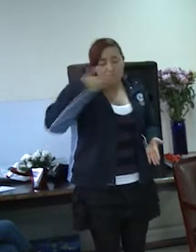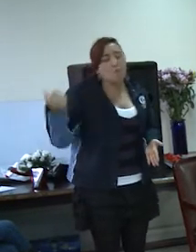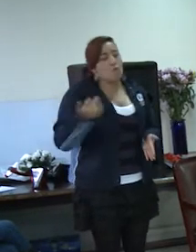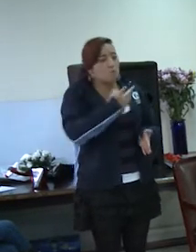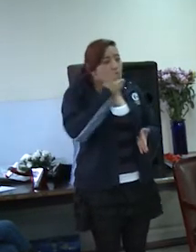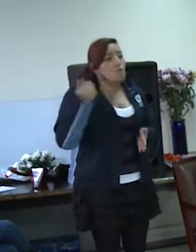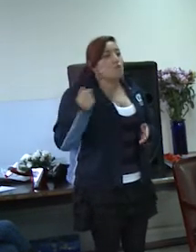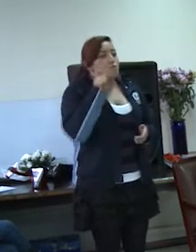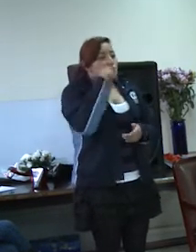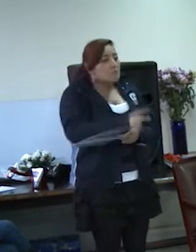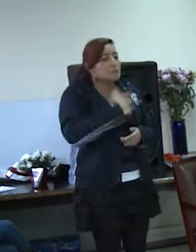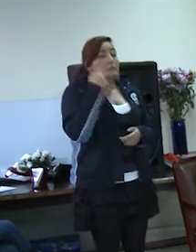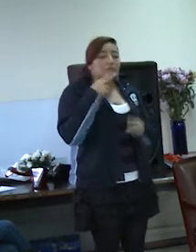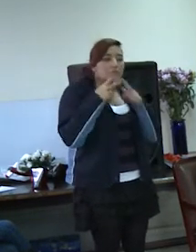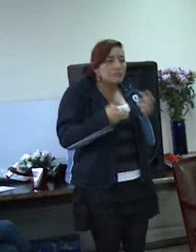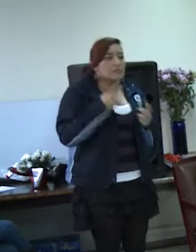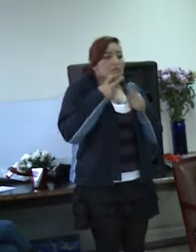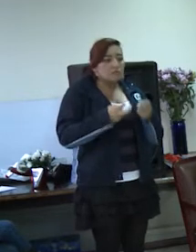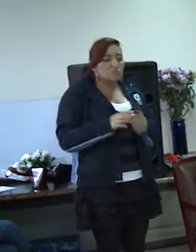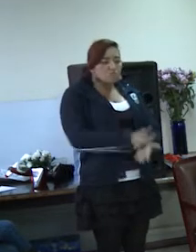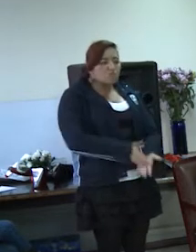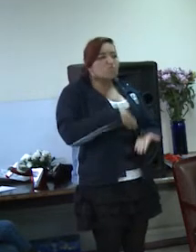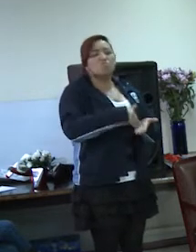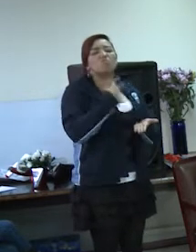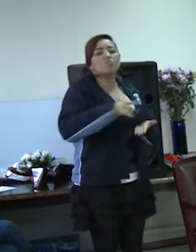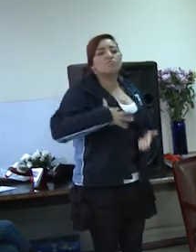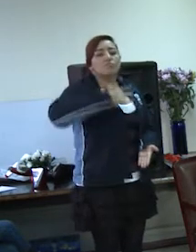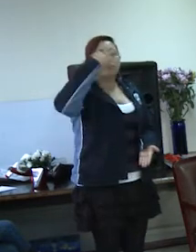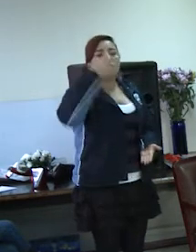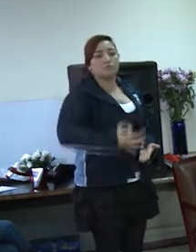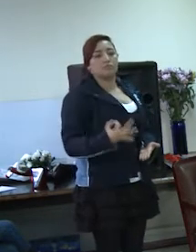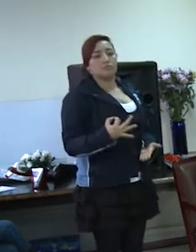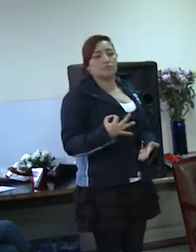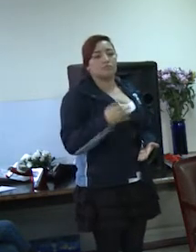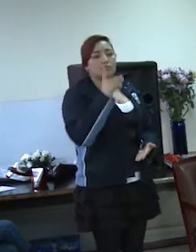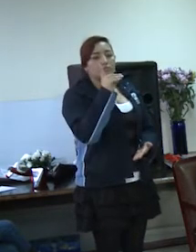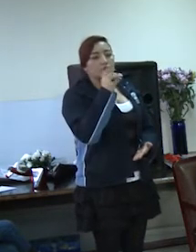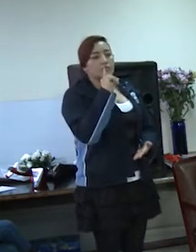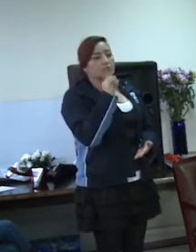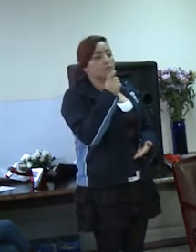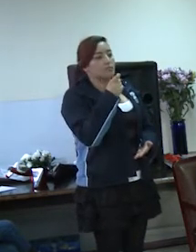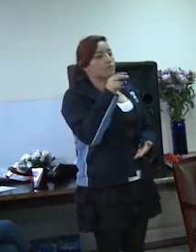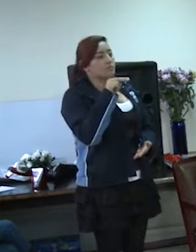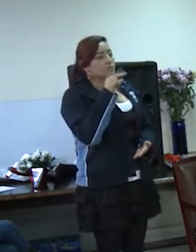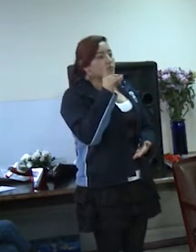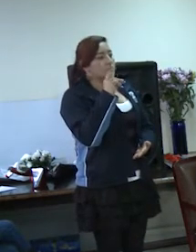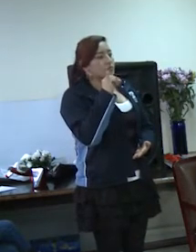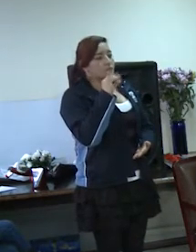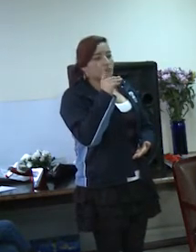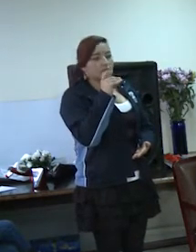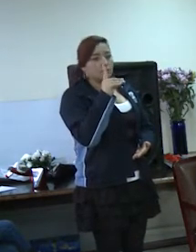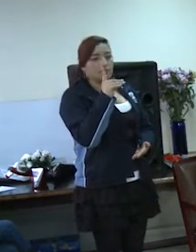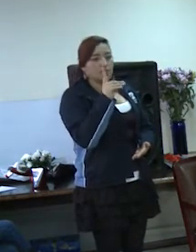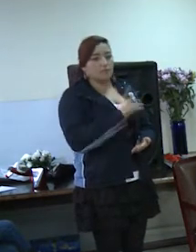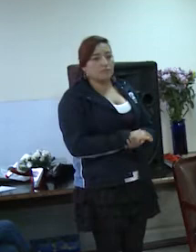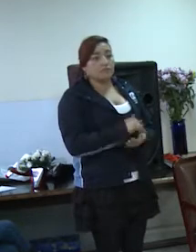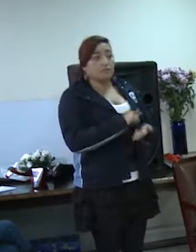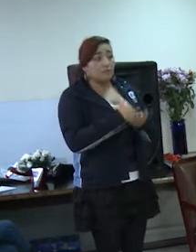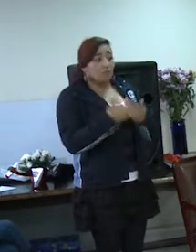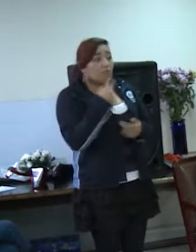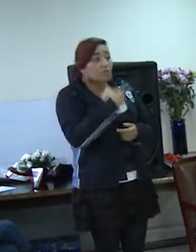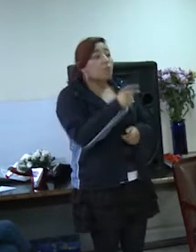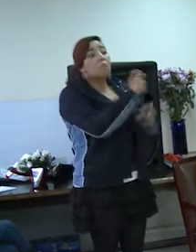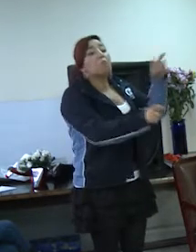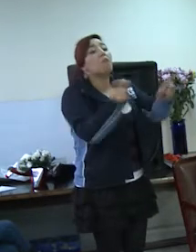permanente de Freire por la dignidad, que hoy ya inclusive no solamente hablamos de seres en